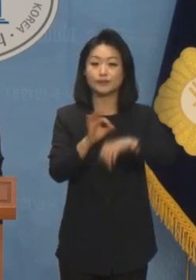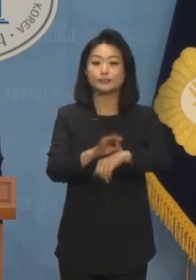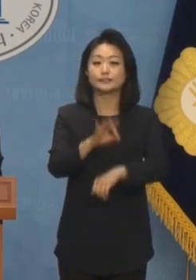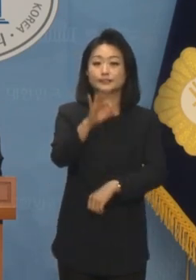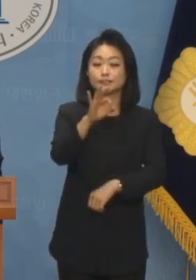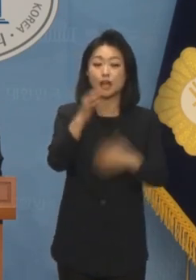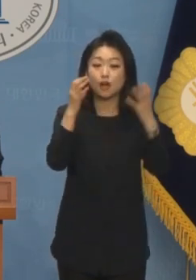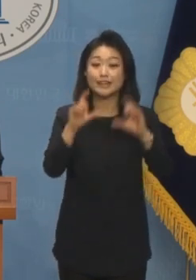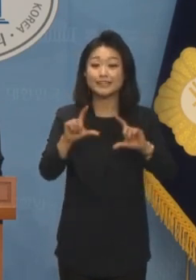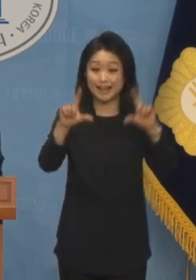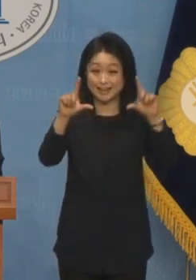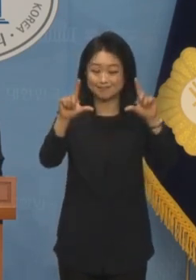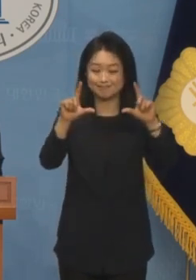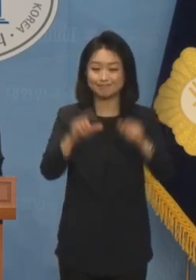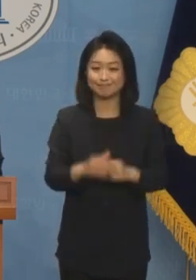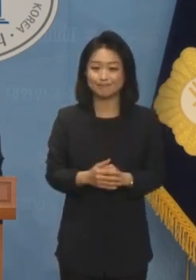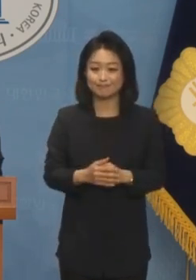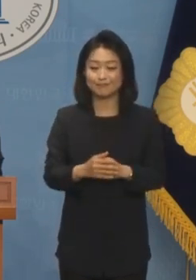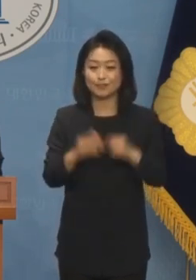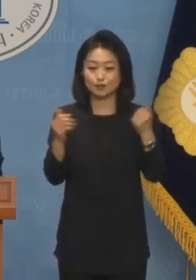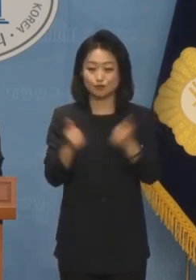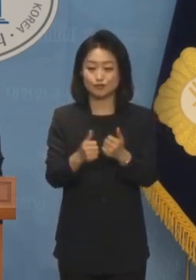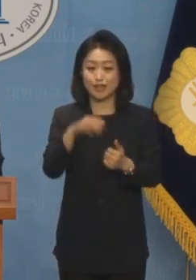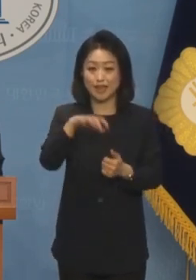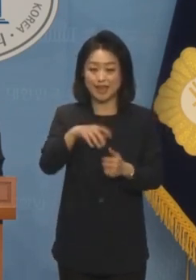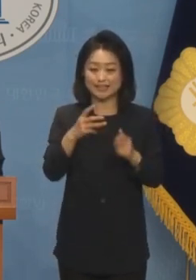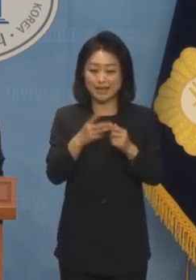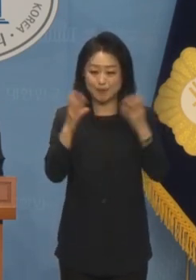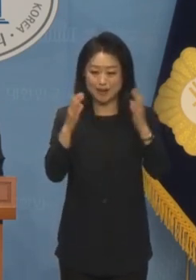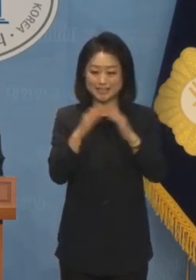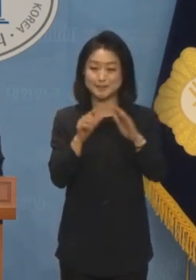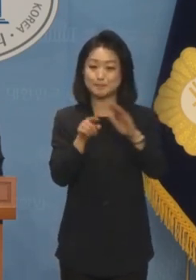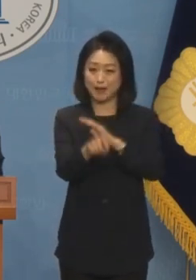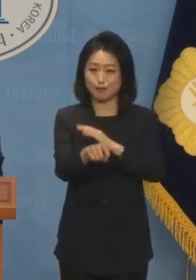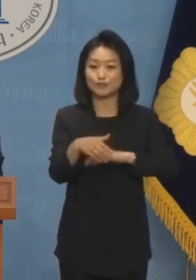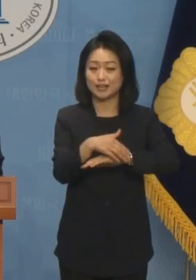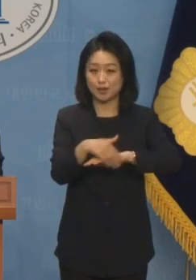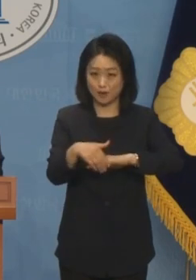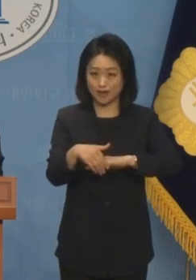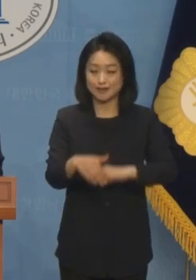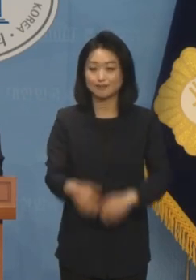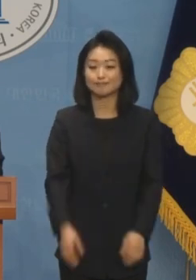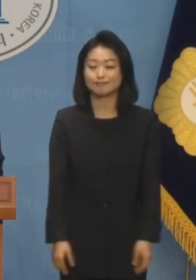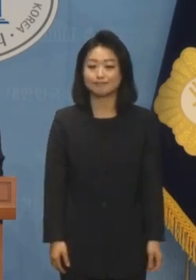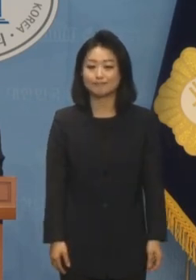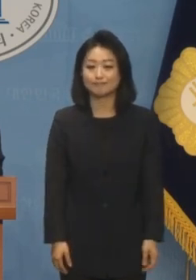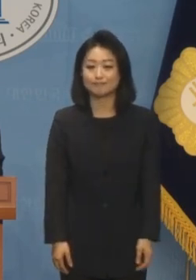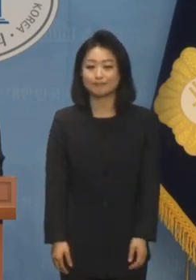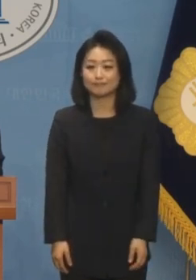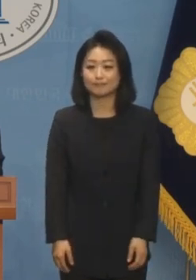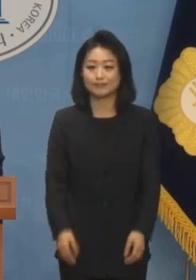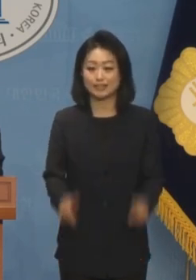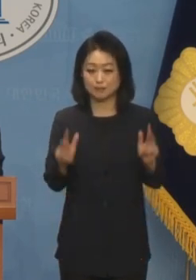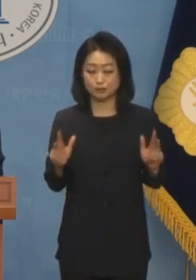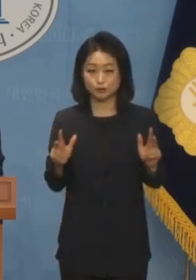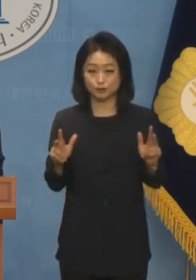10시에는 어린이날을 맞아 국회 제3 어린이집을 방문할 예정입니다. 이번 주 의원실 정책 세미나는